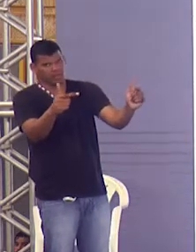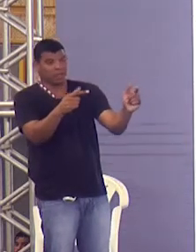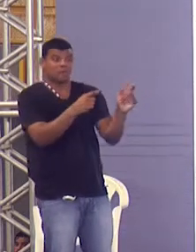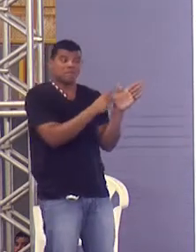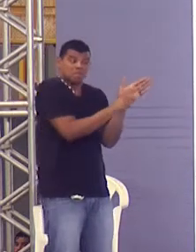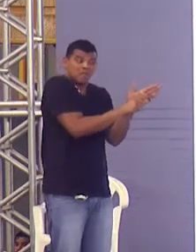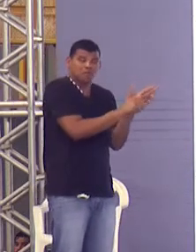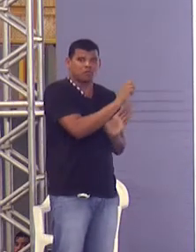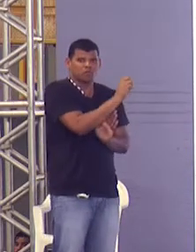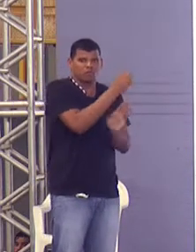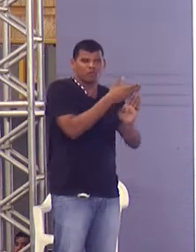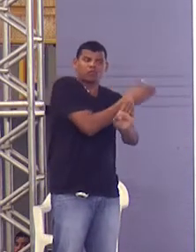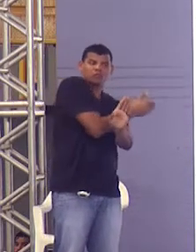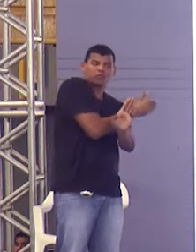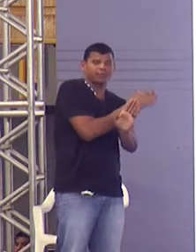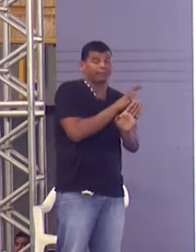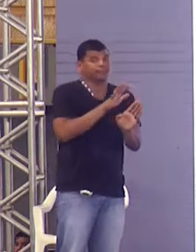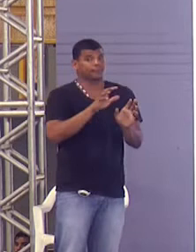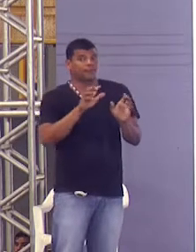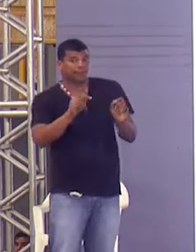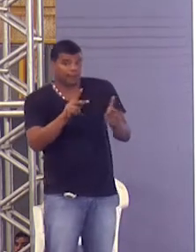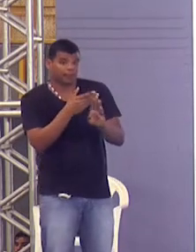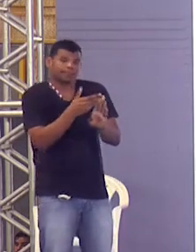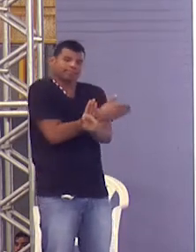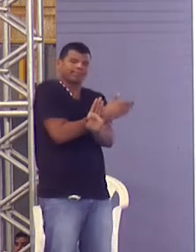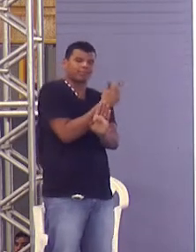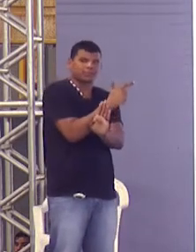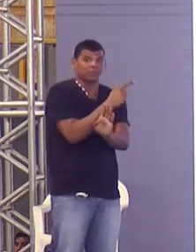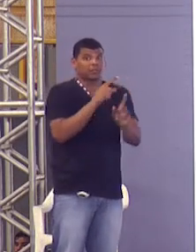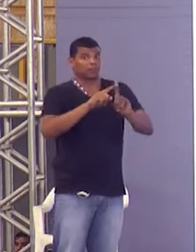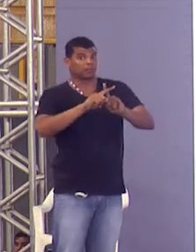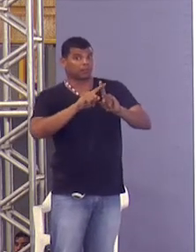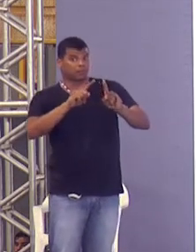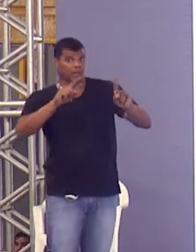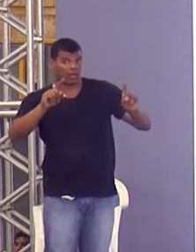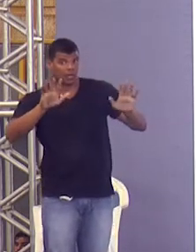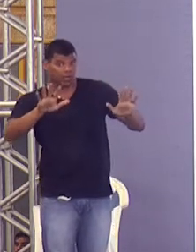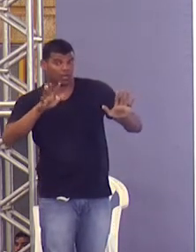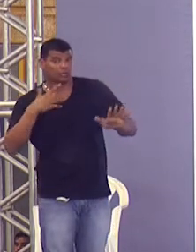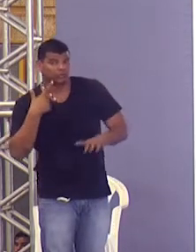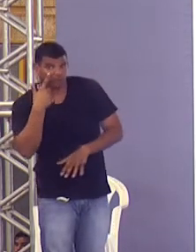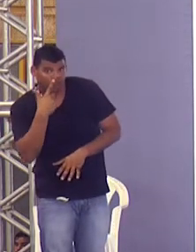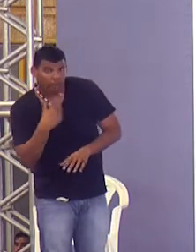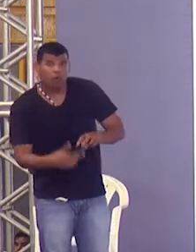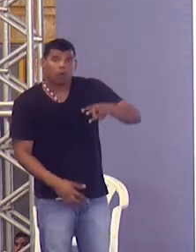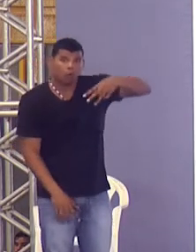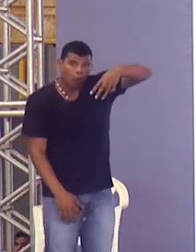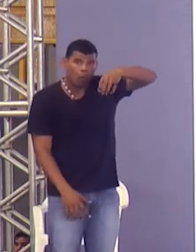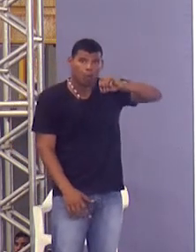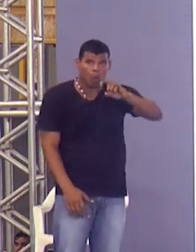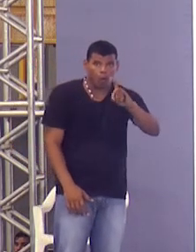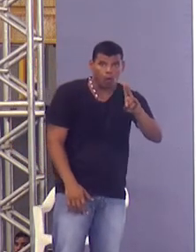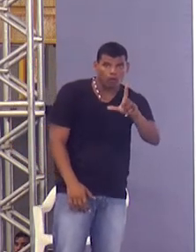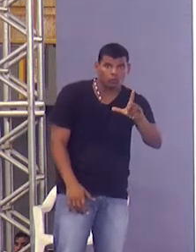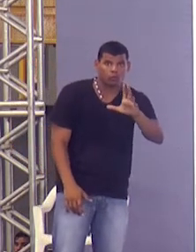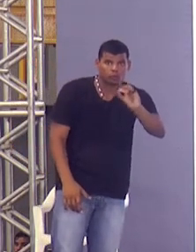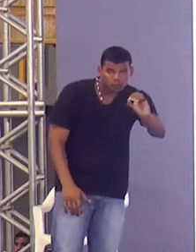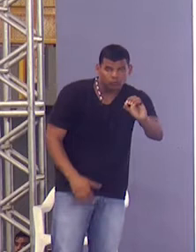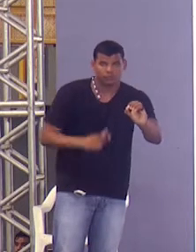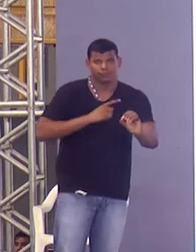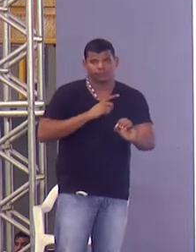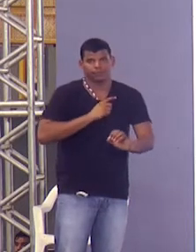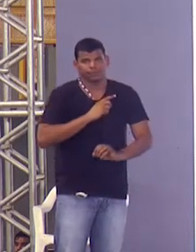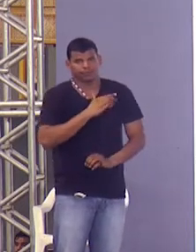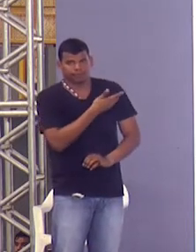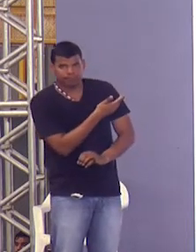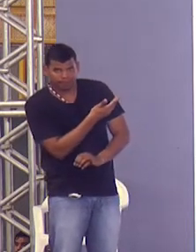não. Ele não está, mas o módulo está. Quem é o módulo de menos 8, pessoal?